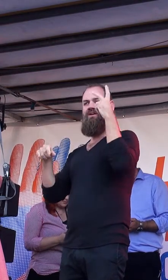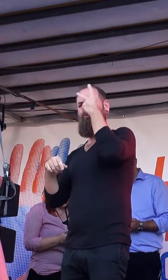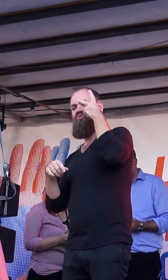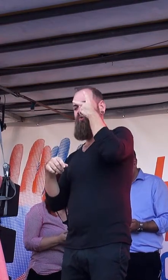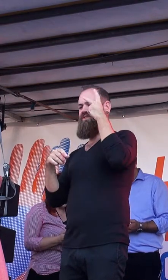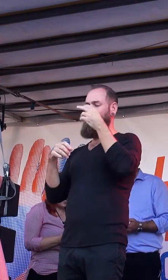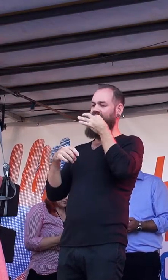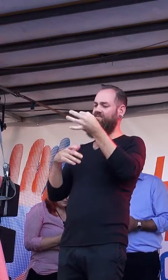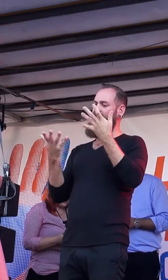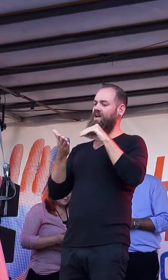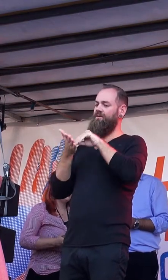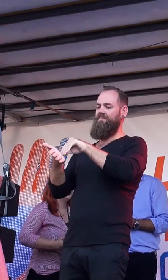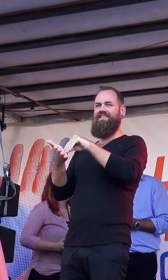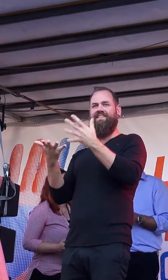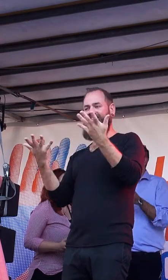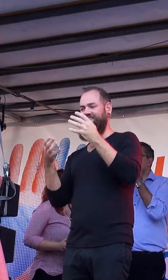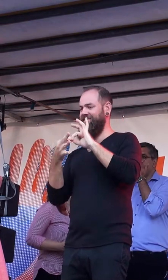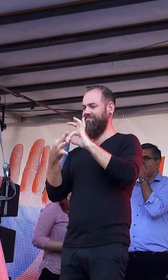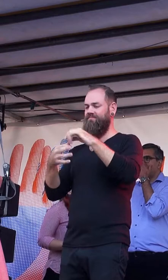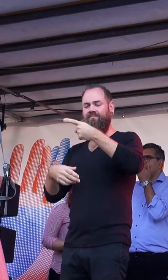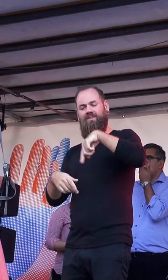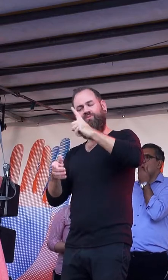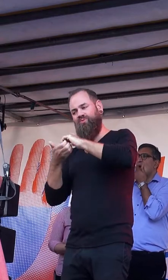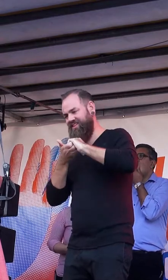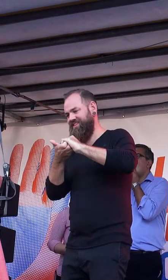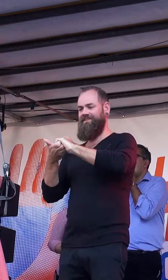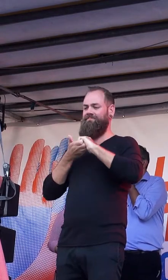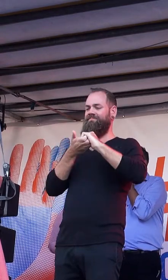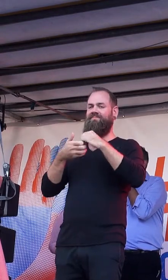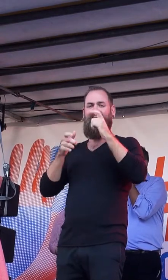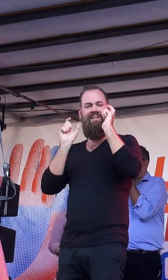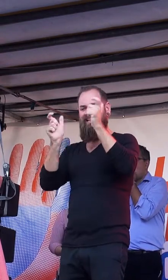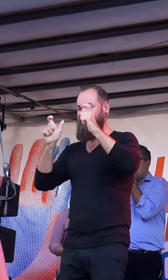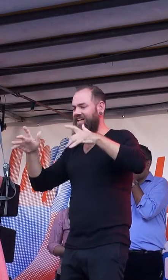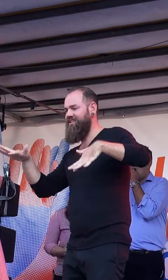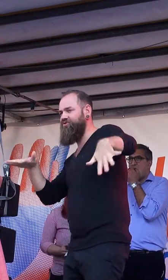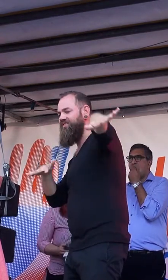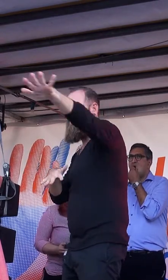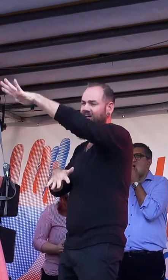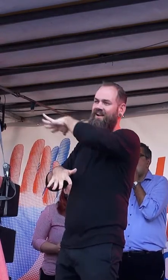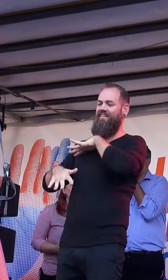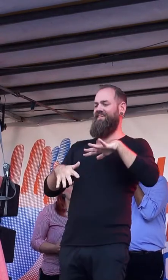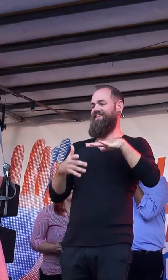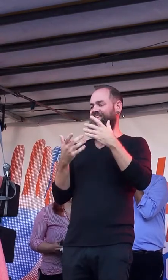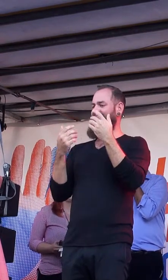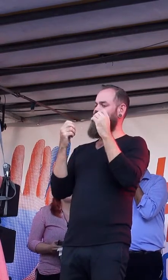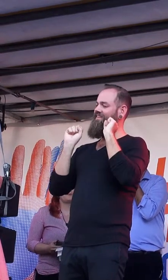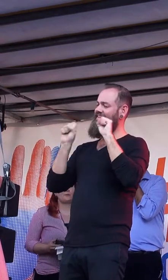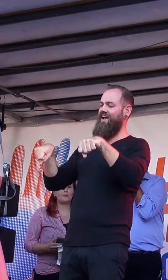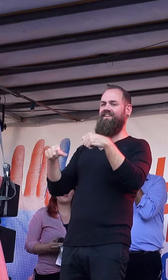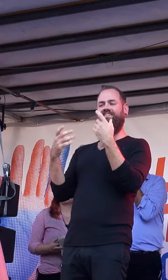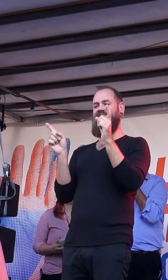demonstrieren und ein Zeichen setzen. Wir wollen eine Gesellschaft, die jedem Menschen das Recht auf würdevolles Wohnen